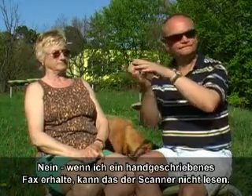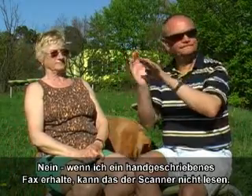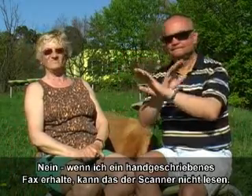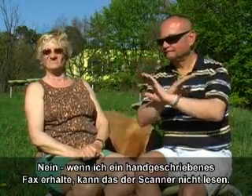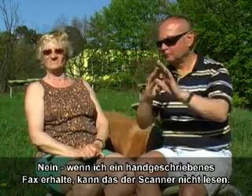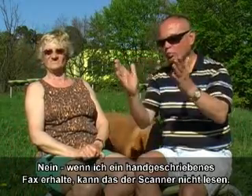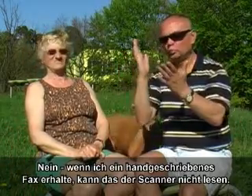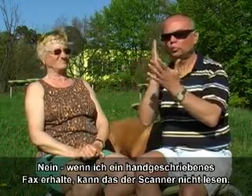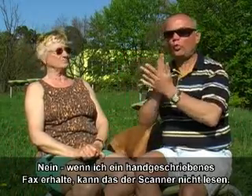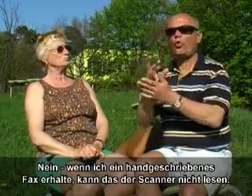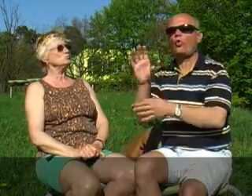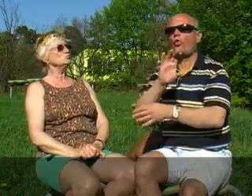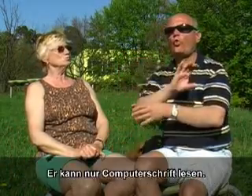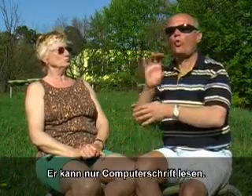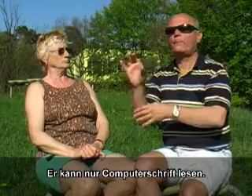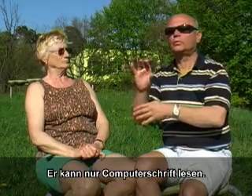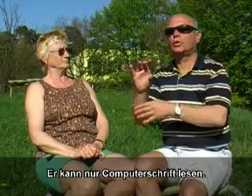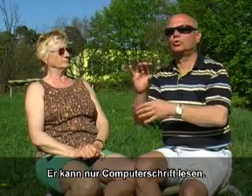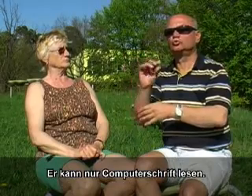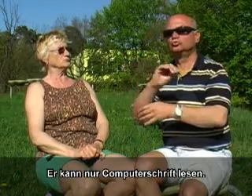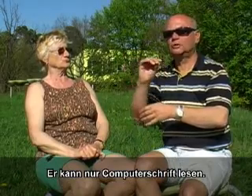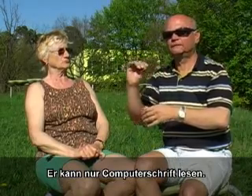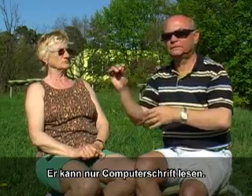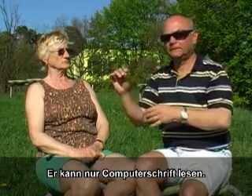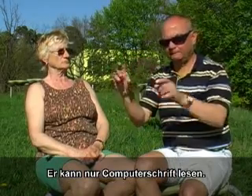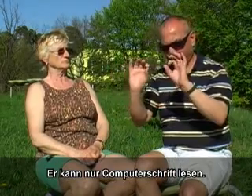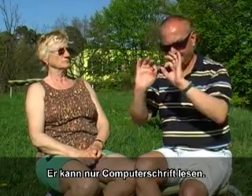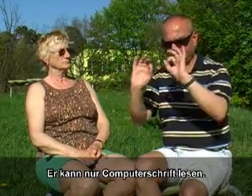kann das der Scanner nicht lesen. Er kann nur Computerschrift lesen.